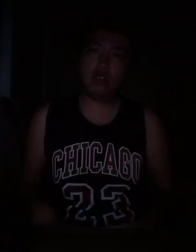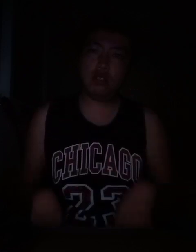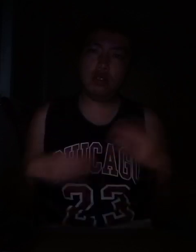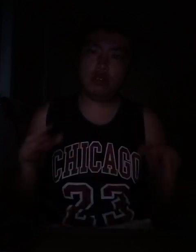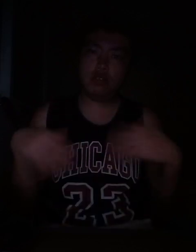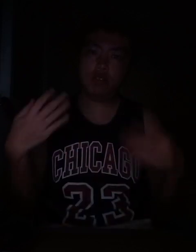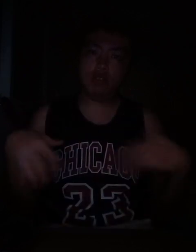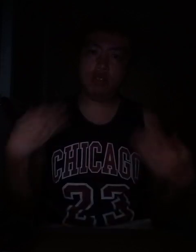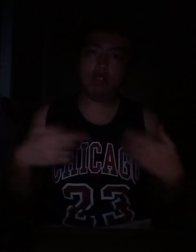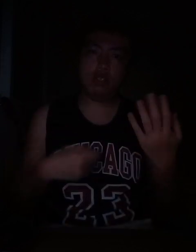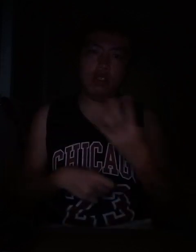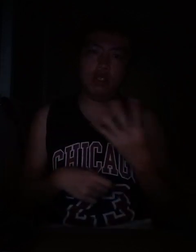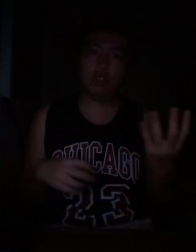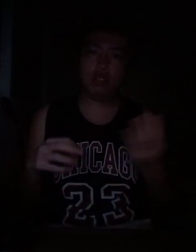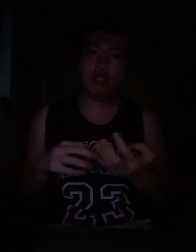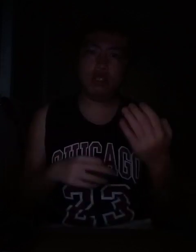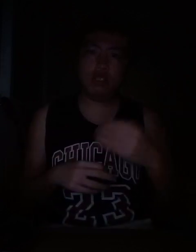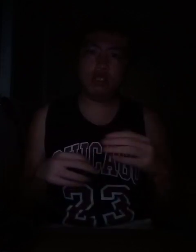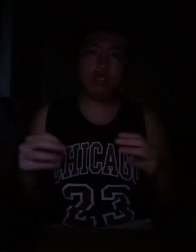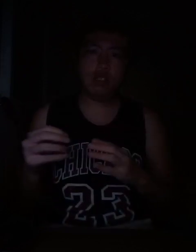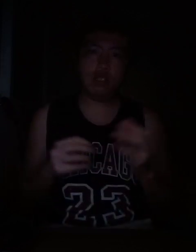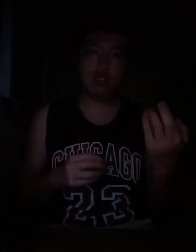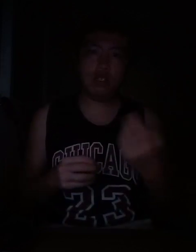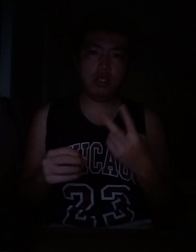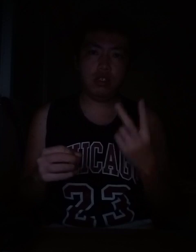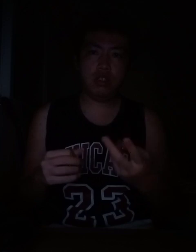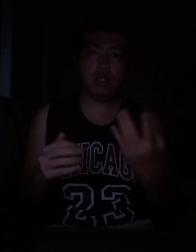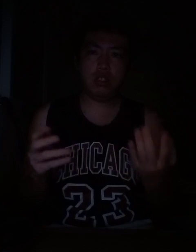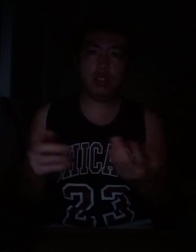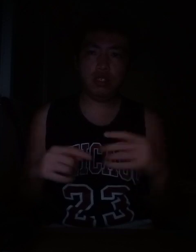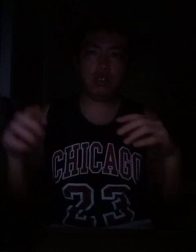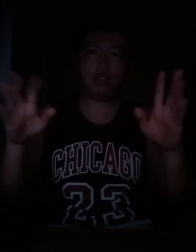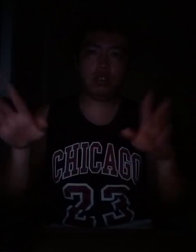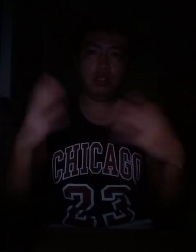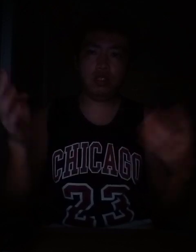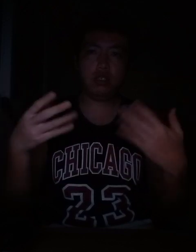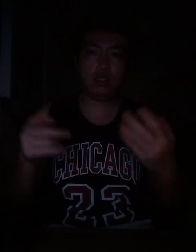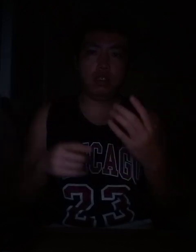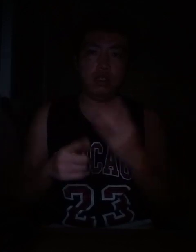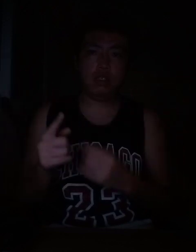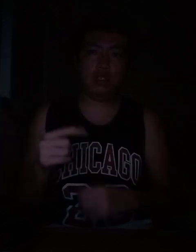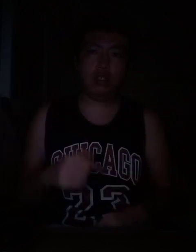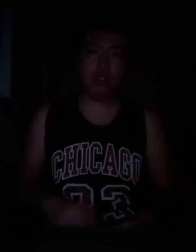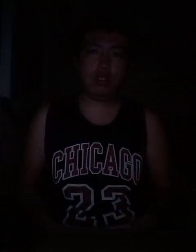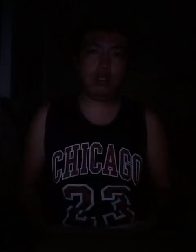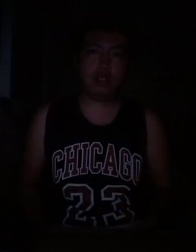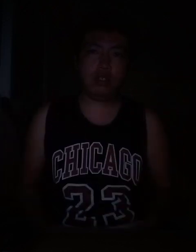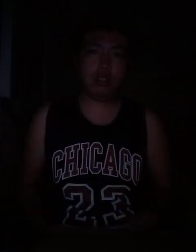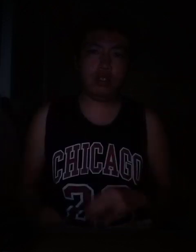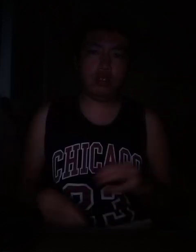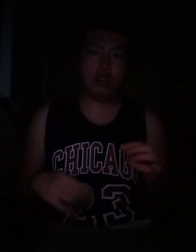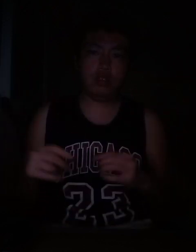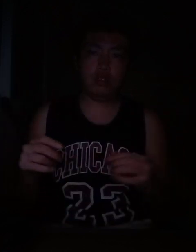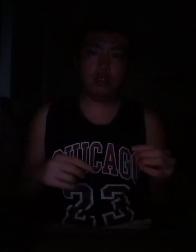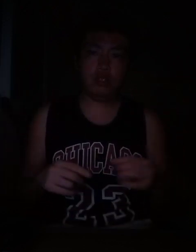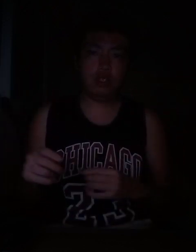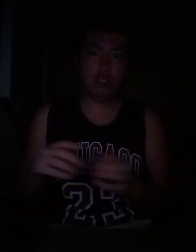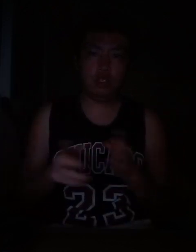최대 초속 40m 이상, 수도권에도 초속 15m의 강풍이 예상됩니다. 태풍의 경로, 강도, 머무는 시간